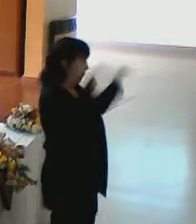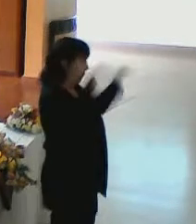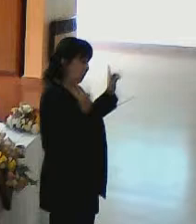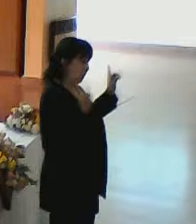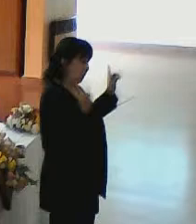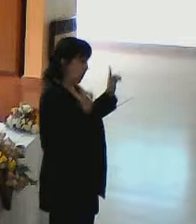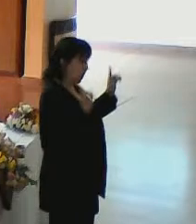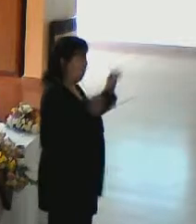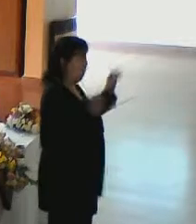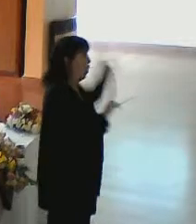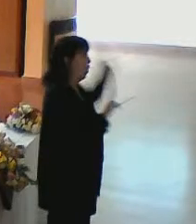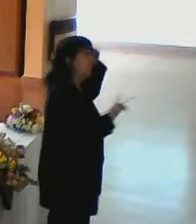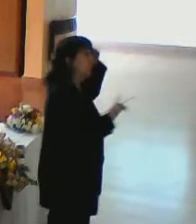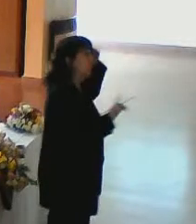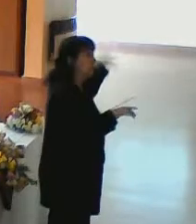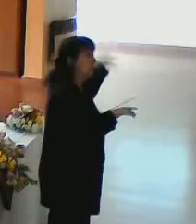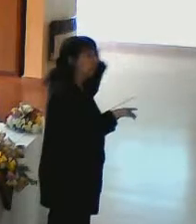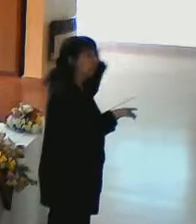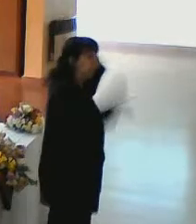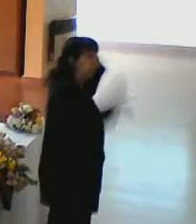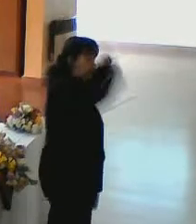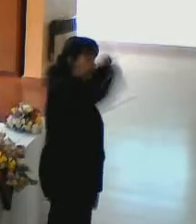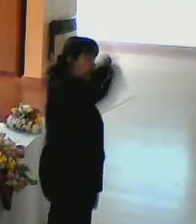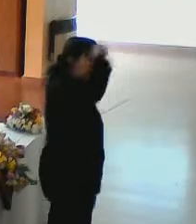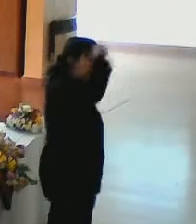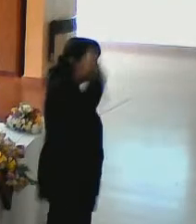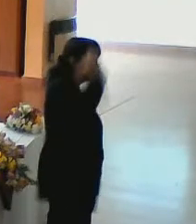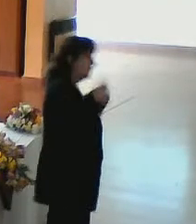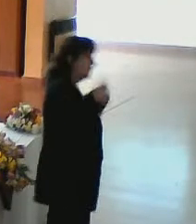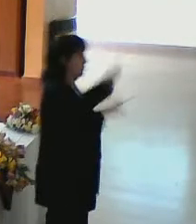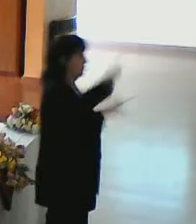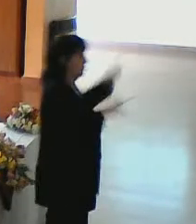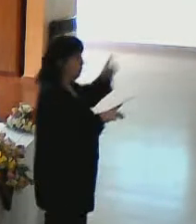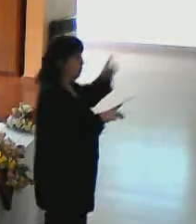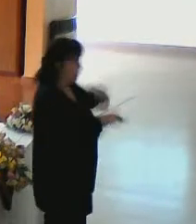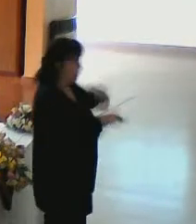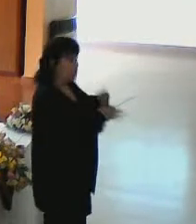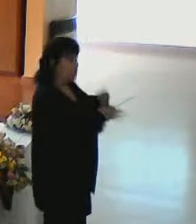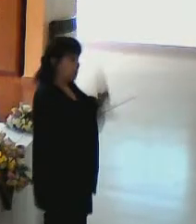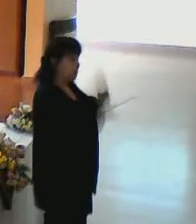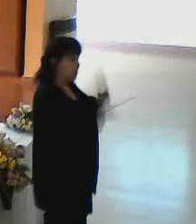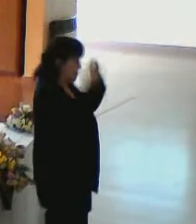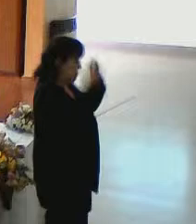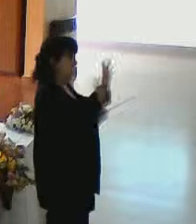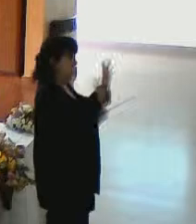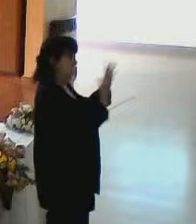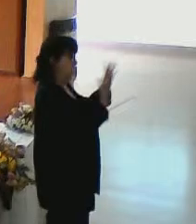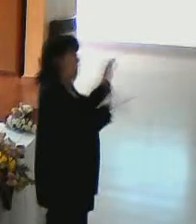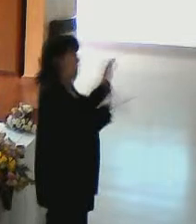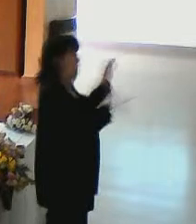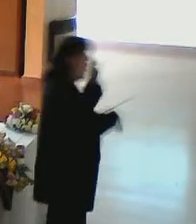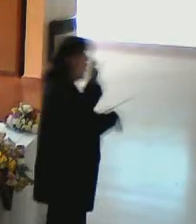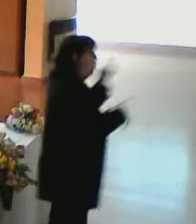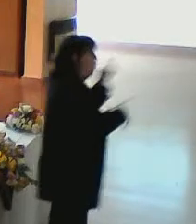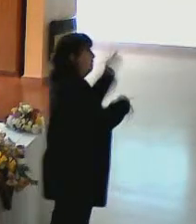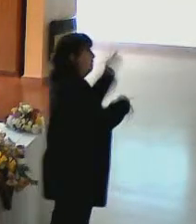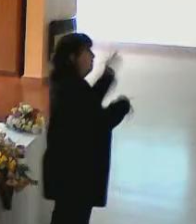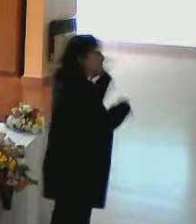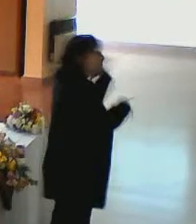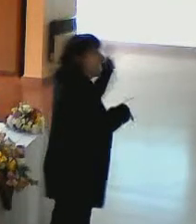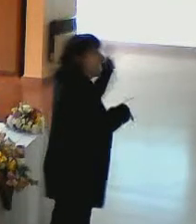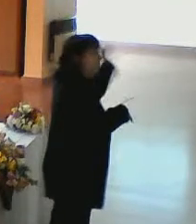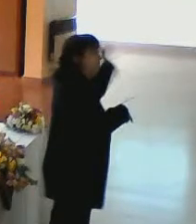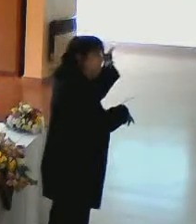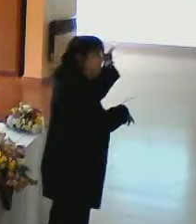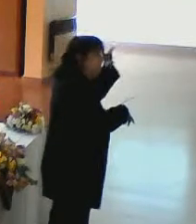hemorragia, sufrió una hipoxia cerebral y bueno, ya quedó, digamos, con algunas secuelas, seguramente. Un cuadro infeccioso como sepsis,